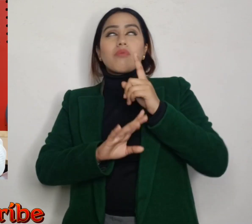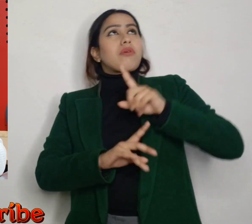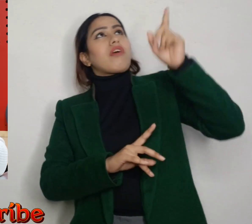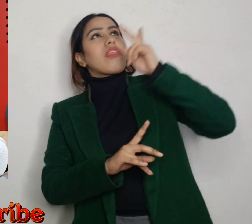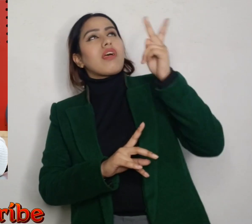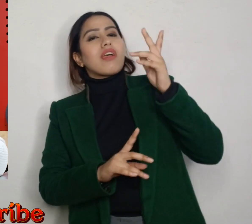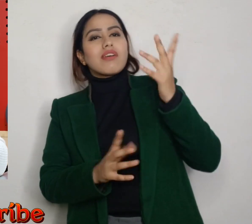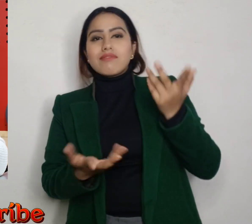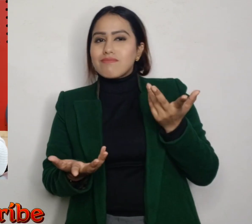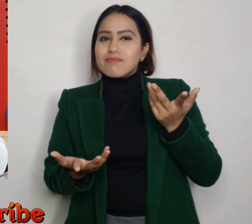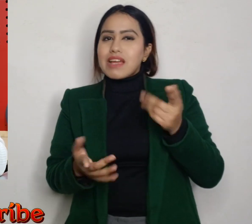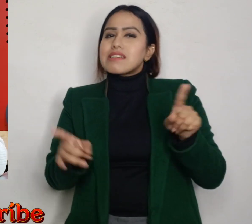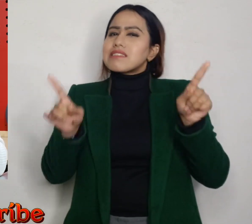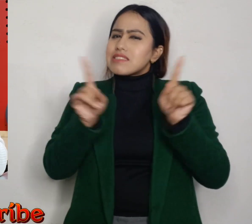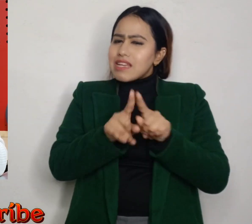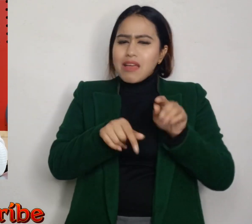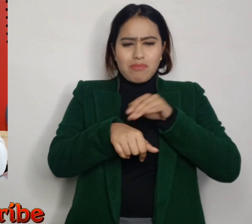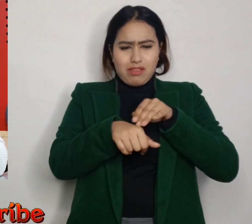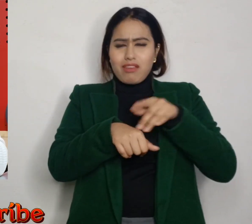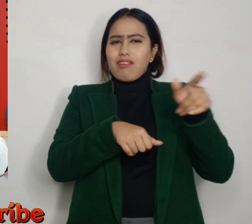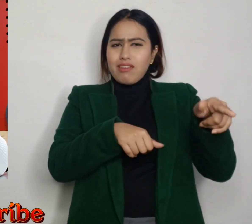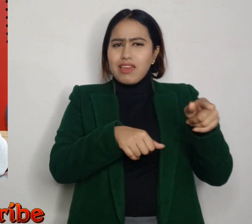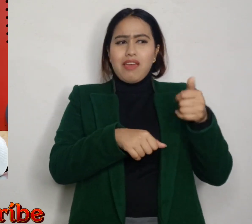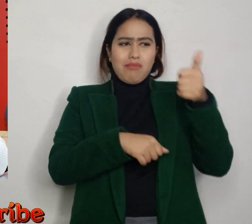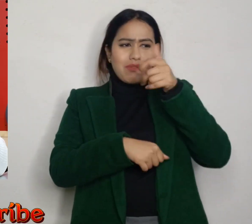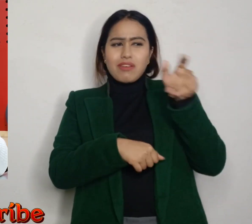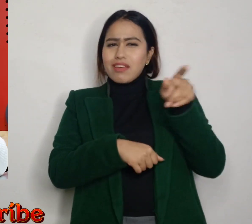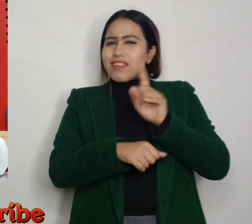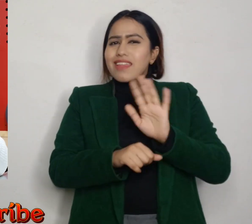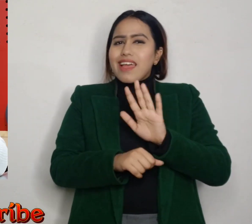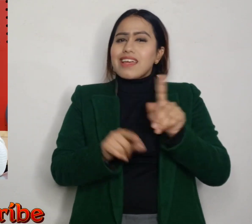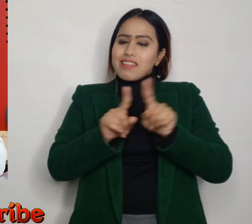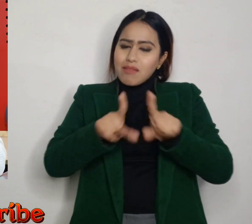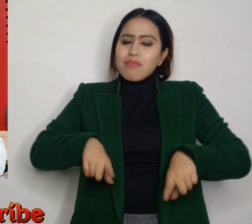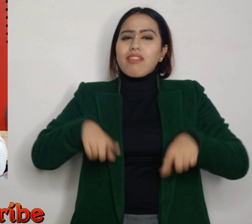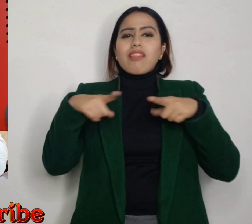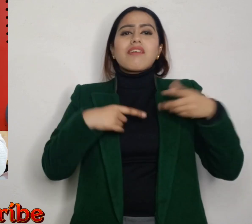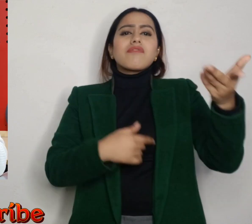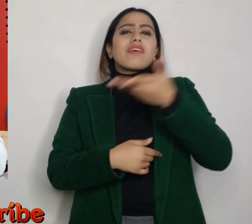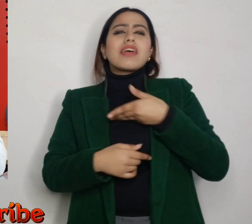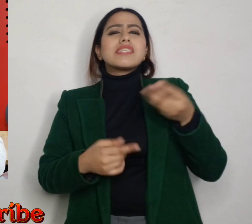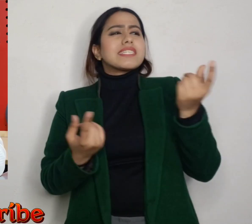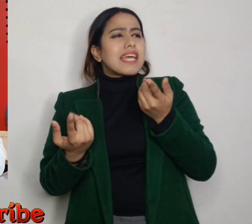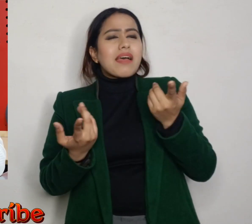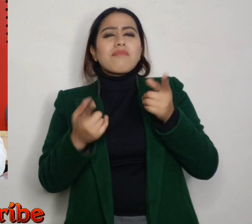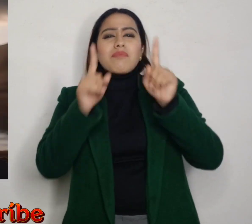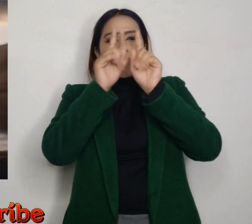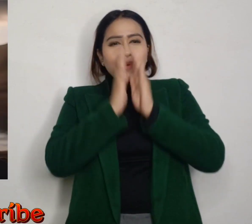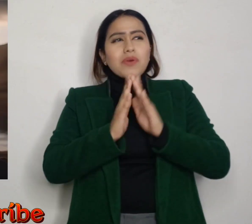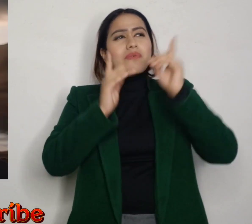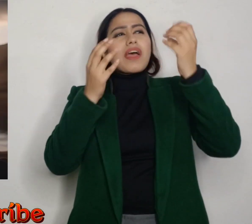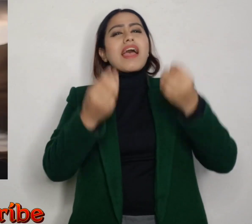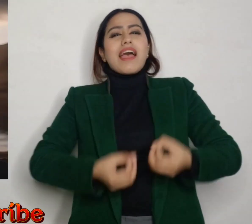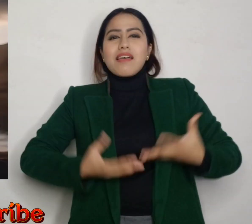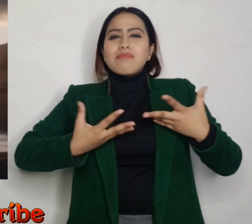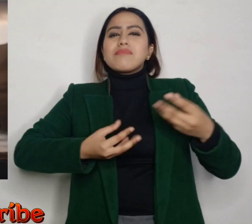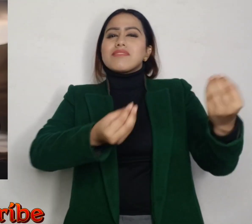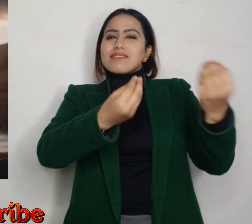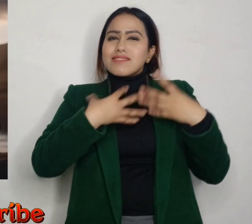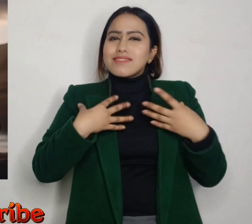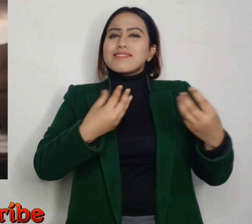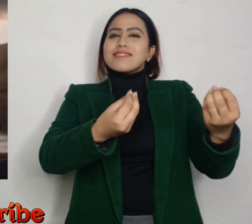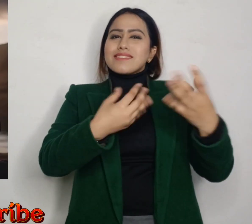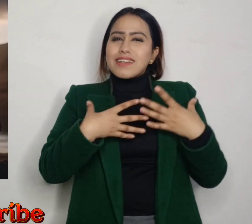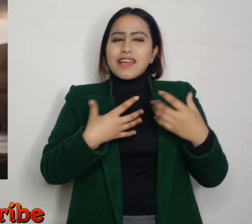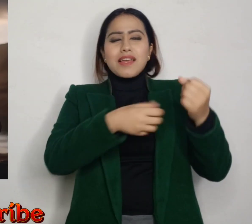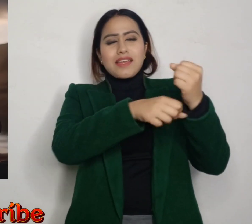गया, तुरंत ऊपर देखने लगा। ये कहानी सुपरवाइजर मजदूर की नहीं है, ये आपकी हमारी है। ऊपर वाला हमारी तरफ छोटी